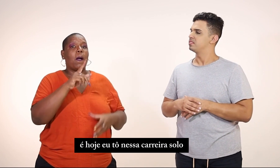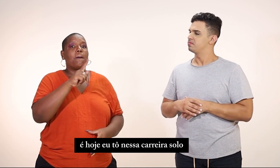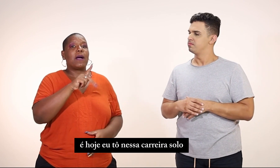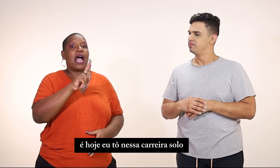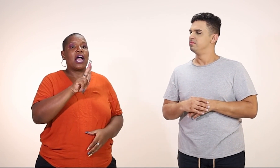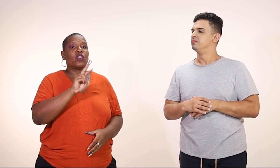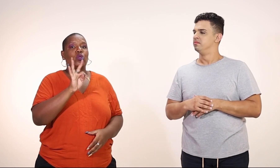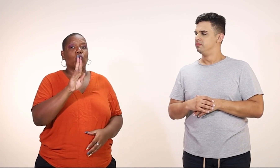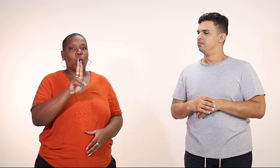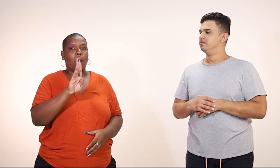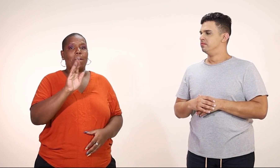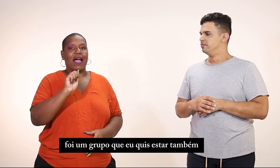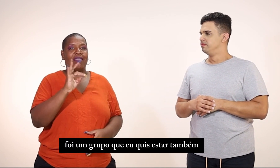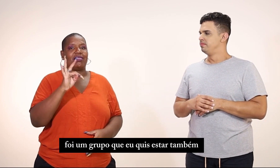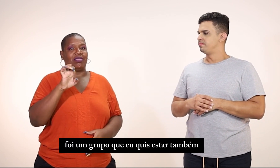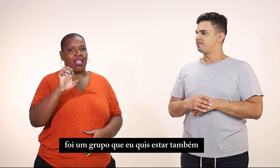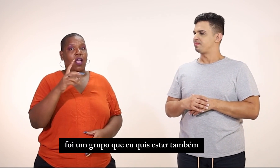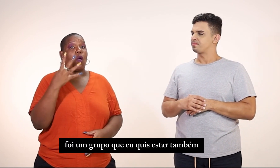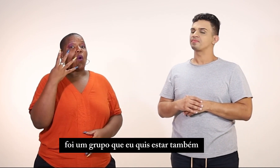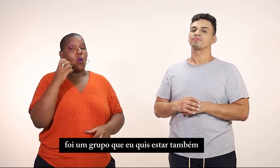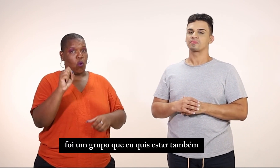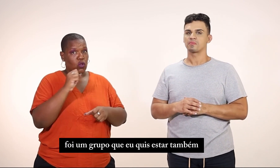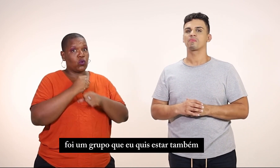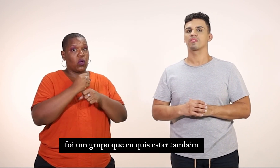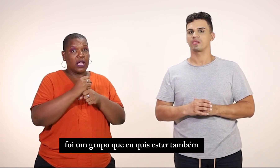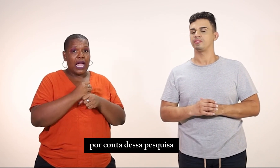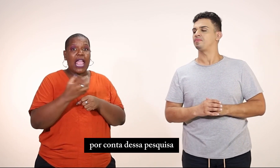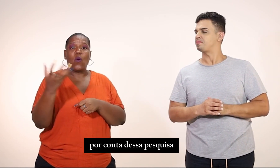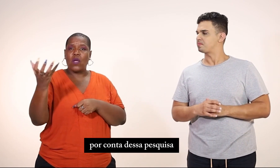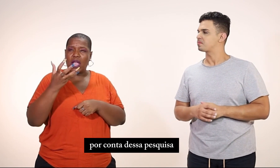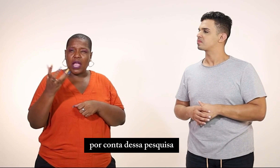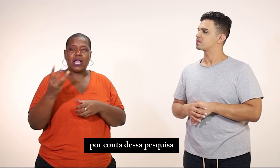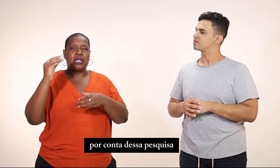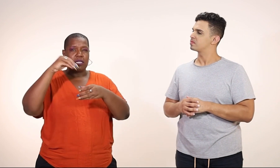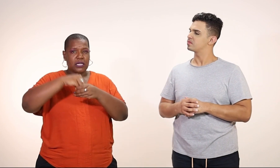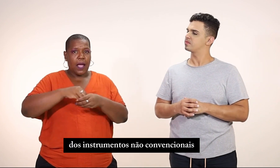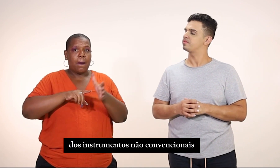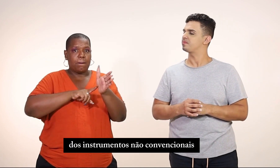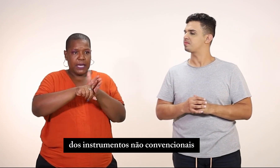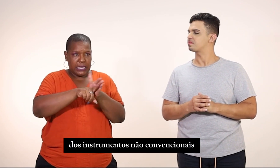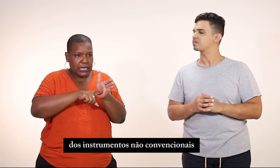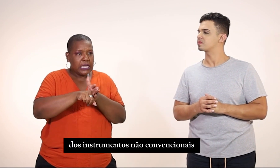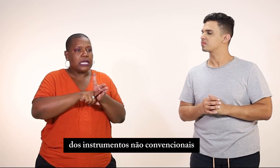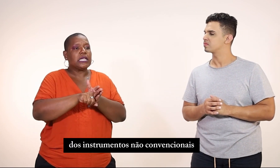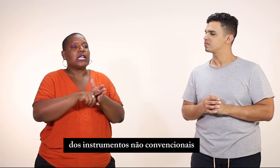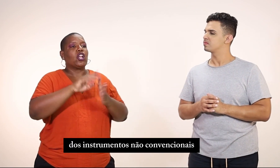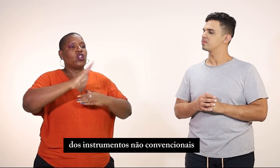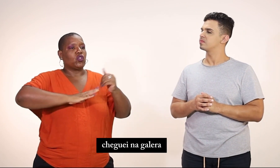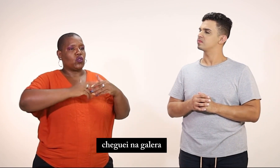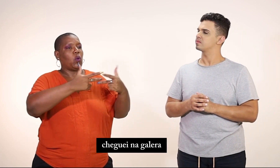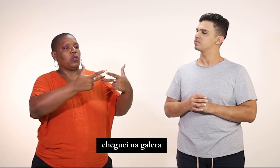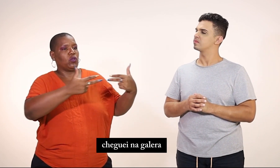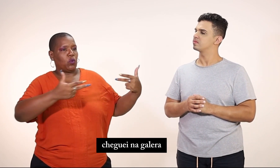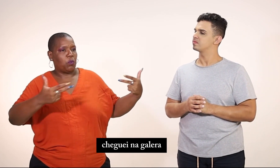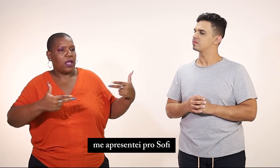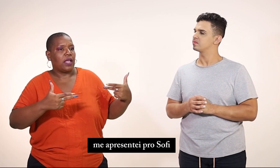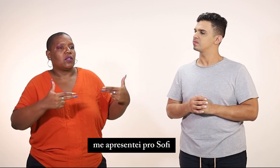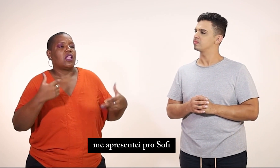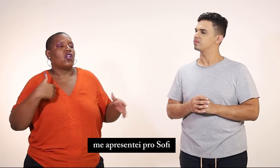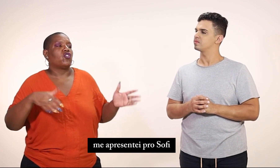solo. Foi um grupo que eu quis estar também por conta dessa pesquisa dos instrumentos não convencionais. Cheguei na galera, me apresentei, falei,